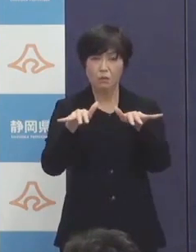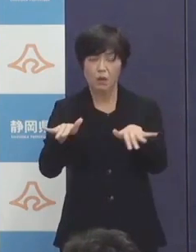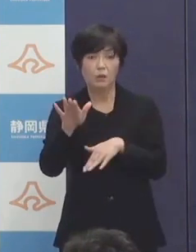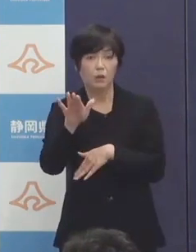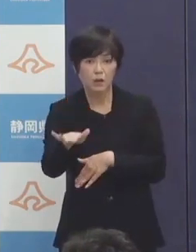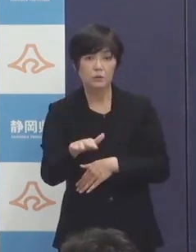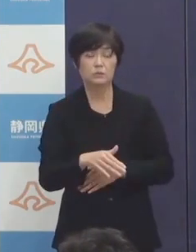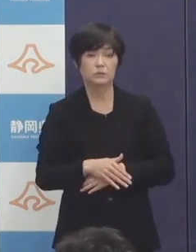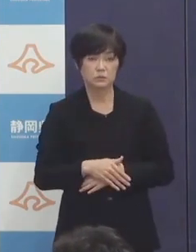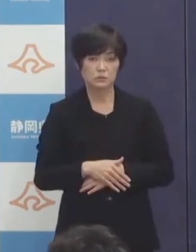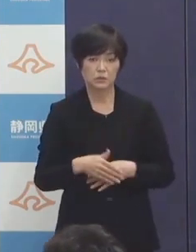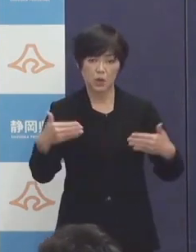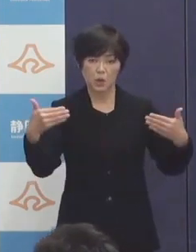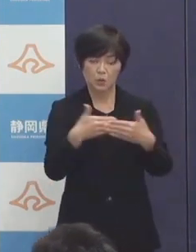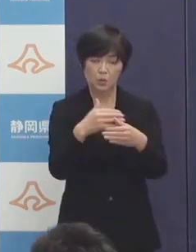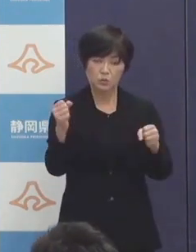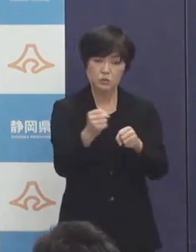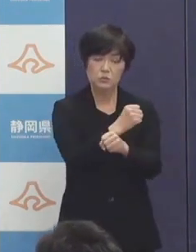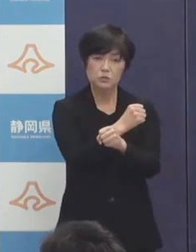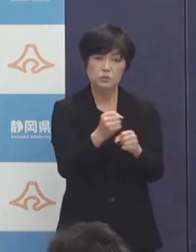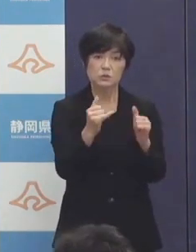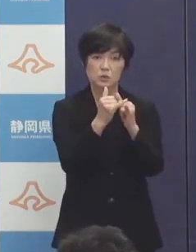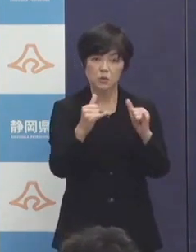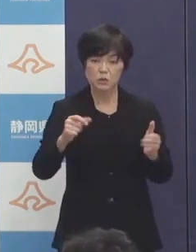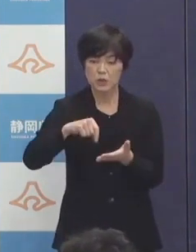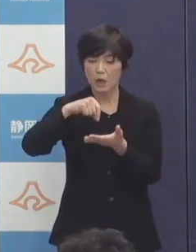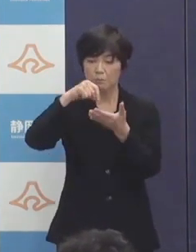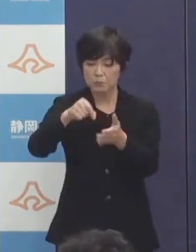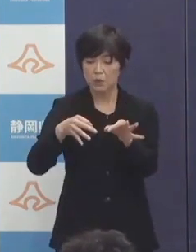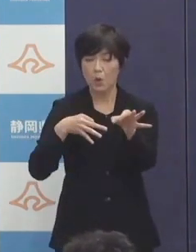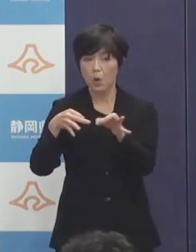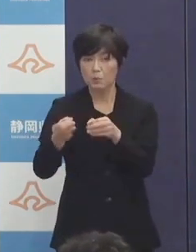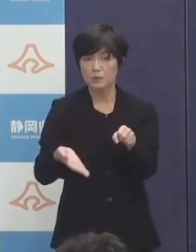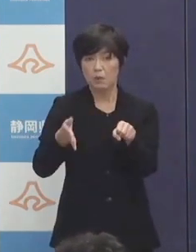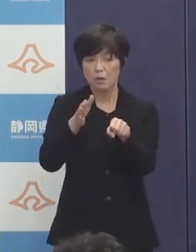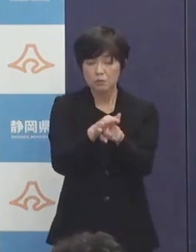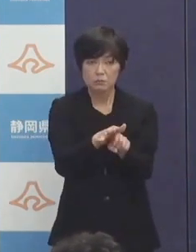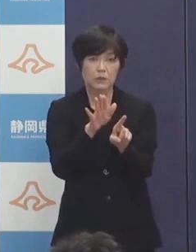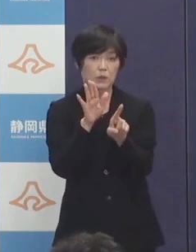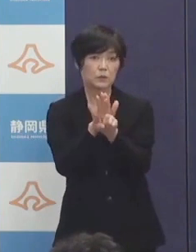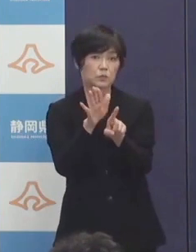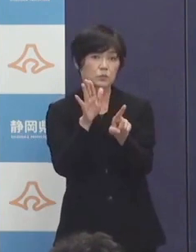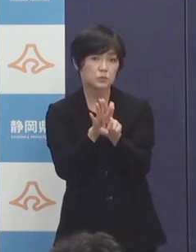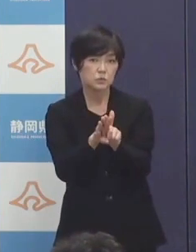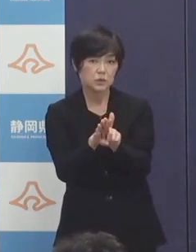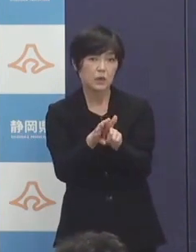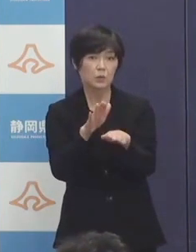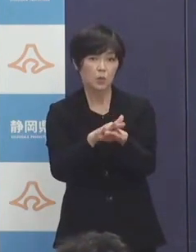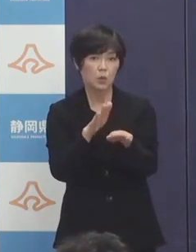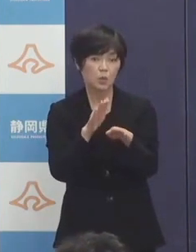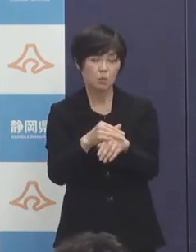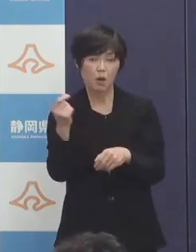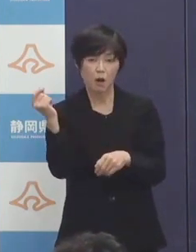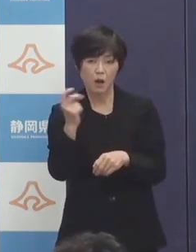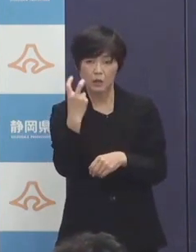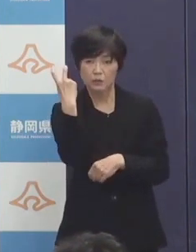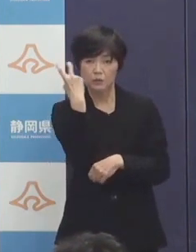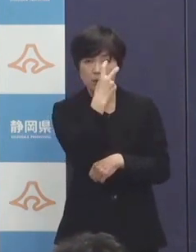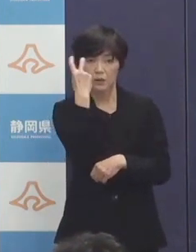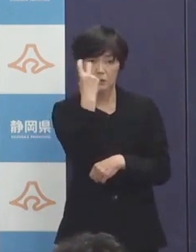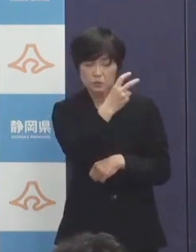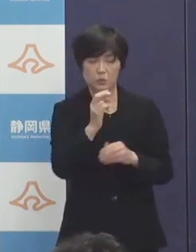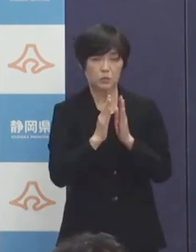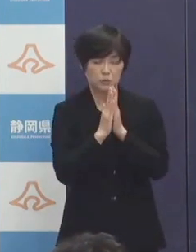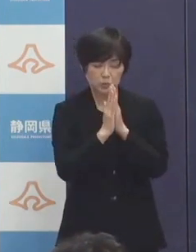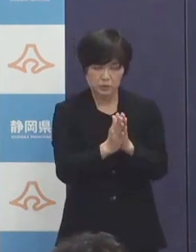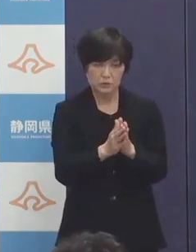ので、交通事業者や土産物店等も含めた救済措置を早期に検討してくださるようにまとめております